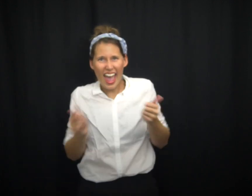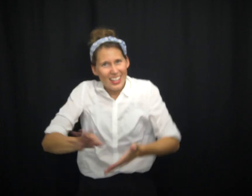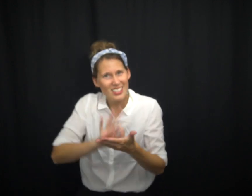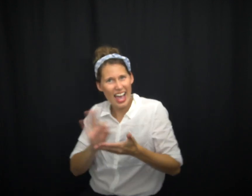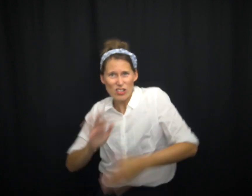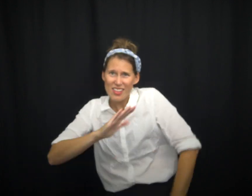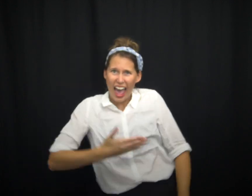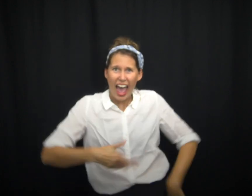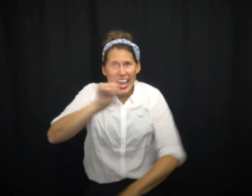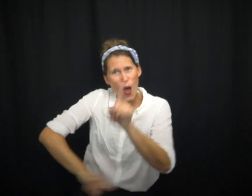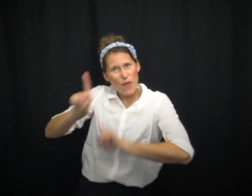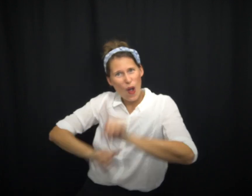Iedereen schrijft zijn eigen